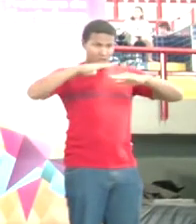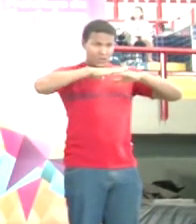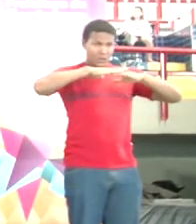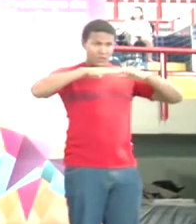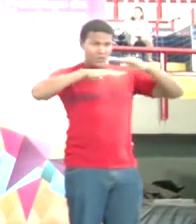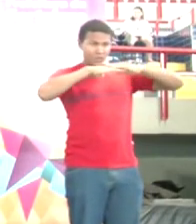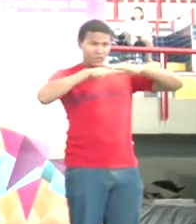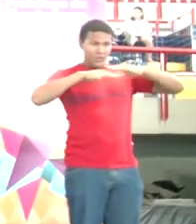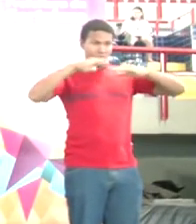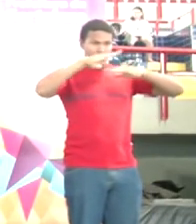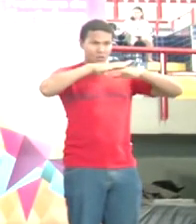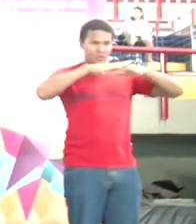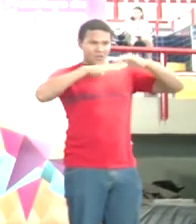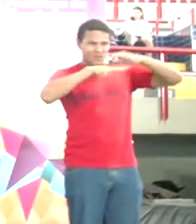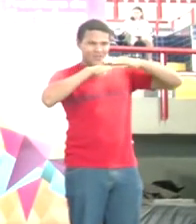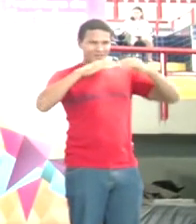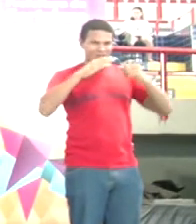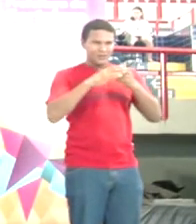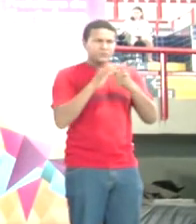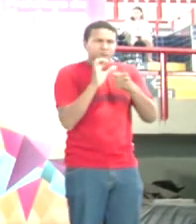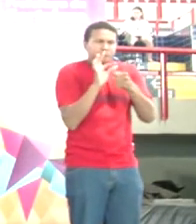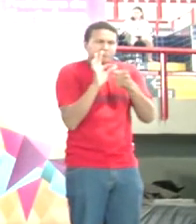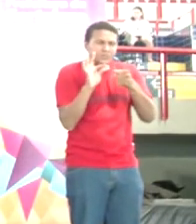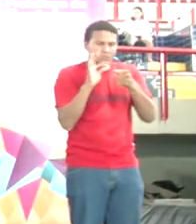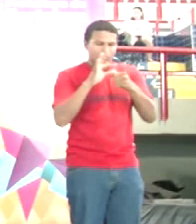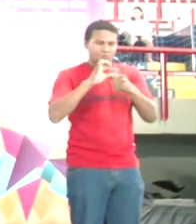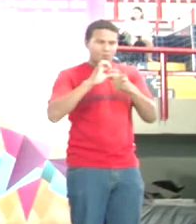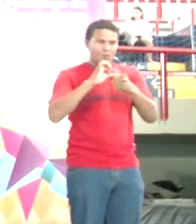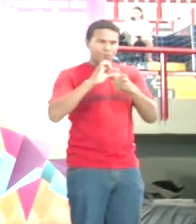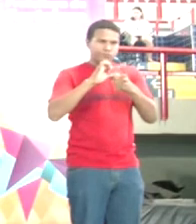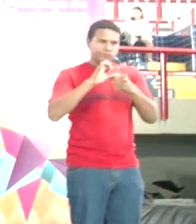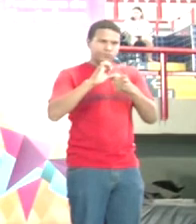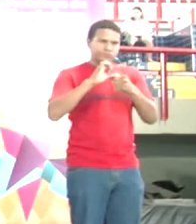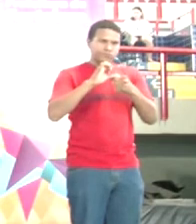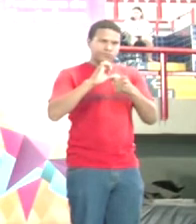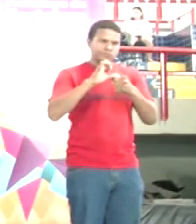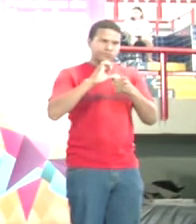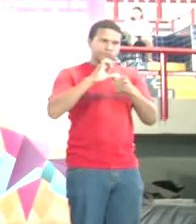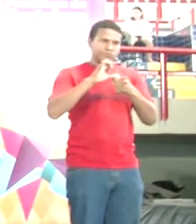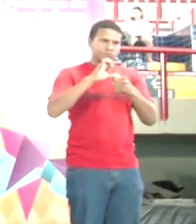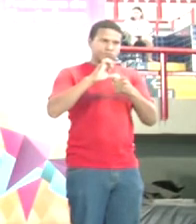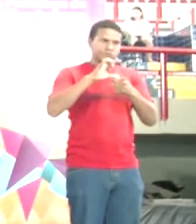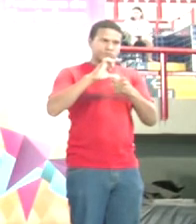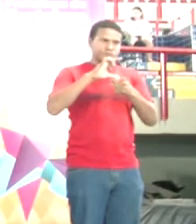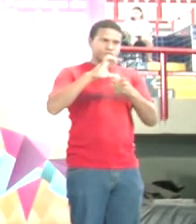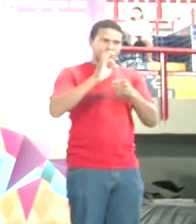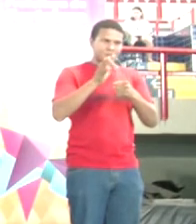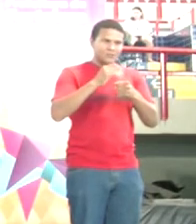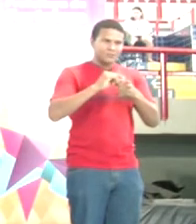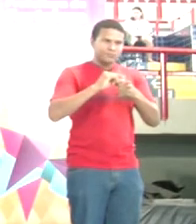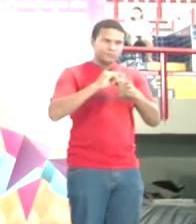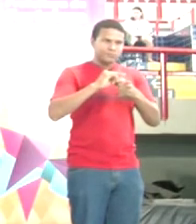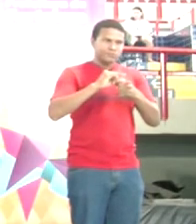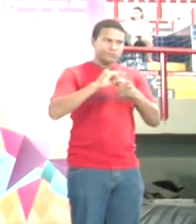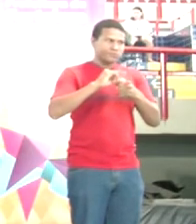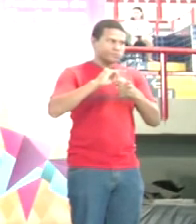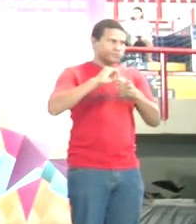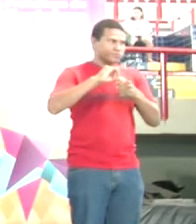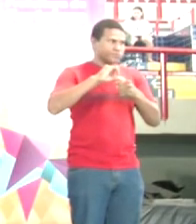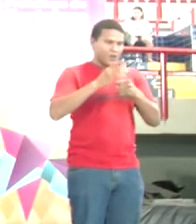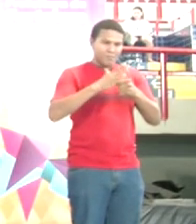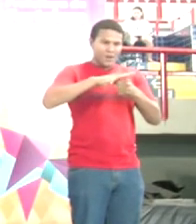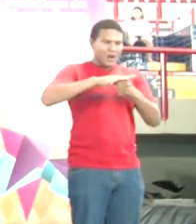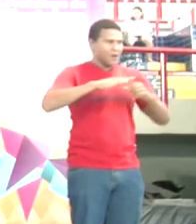vai ficando mais alta, não vai? E vai ganhando altura. Então, como é que seria uma fórmula legal